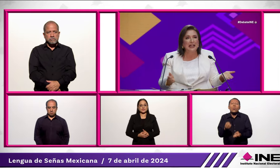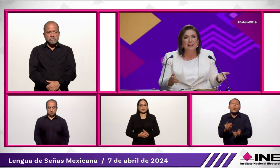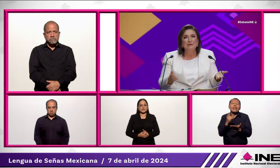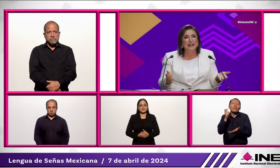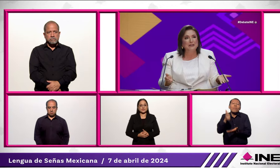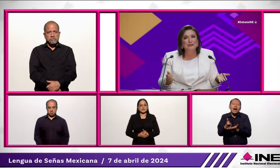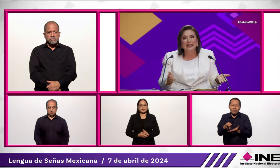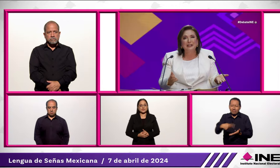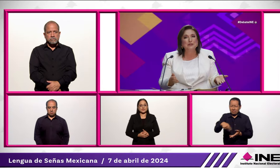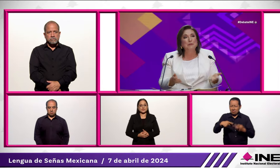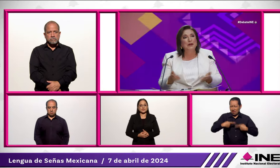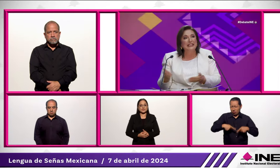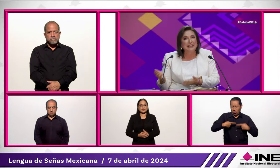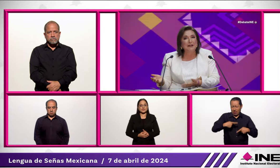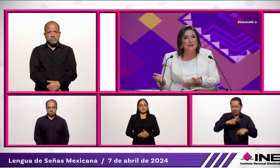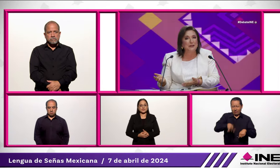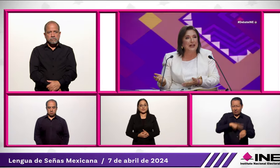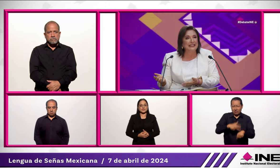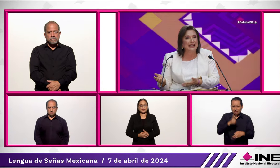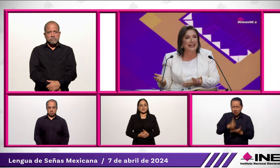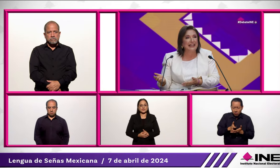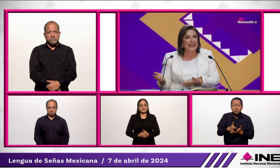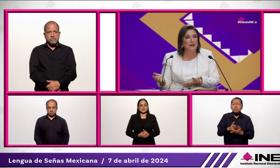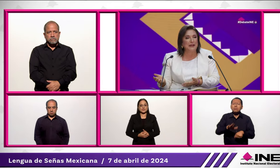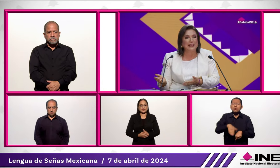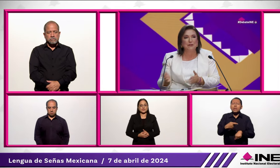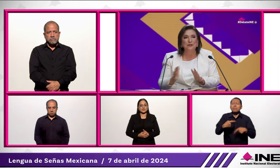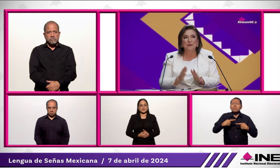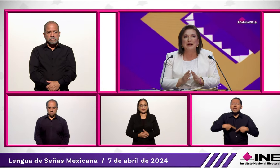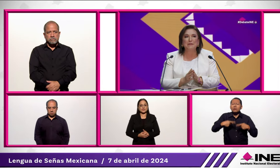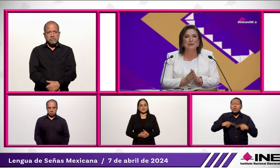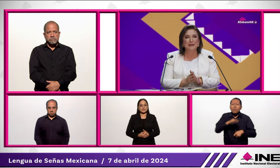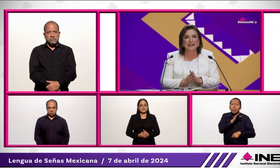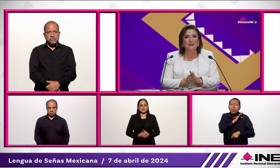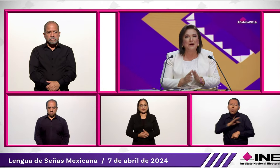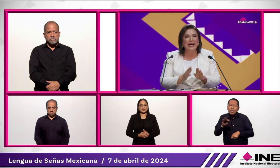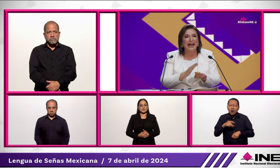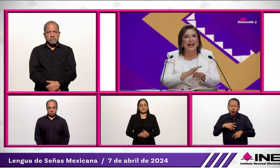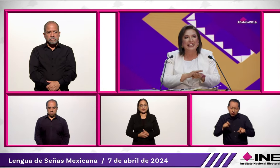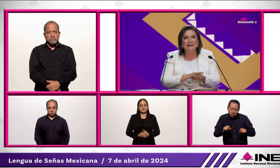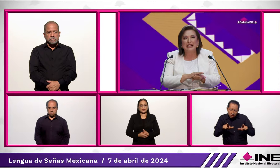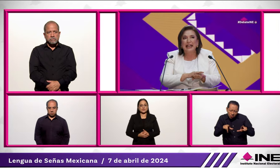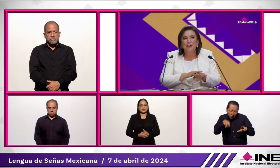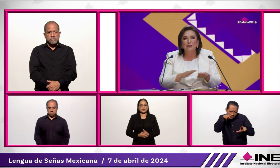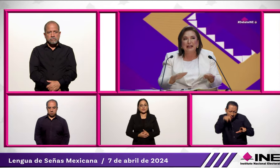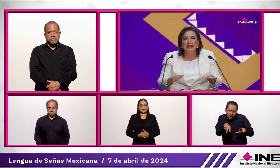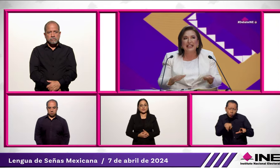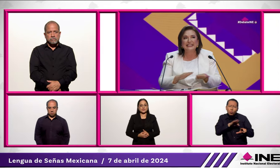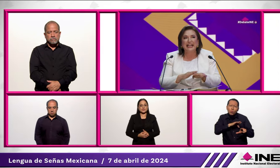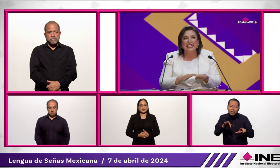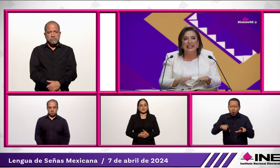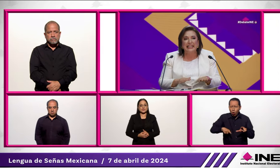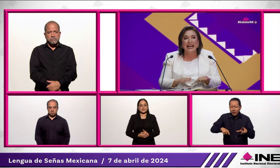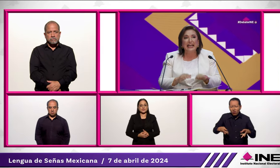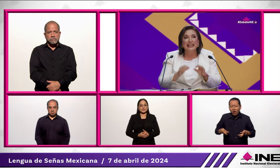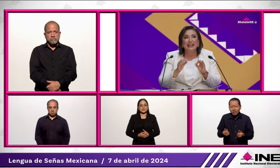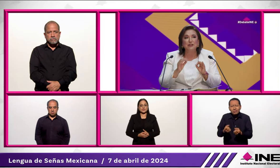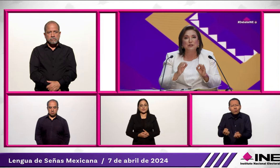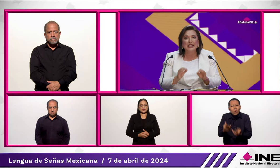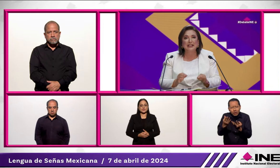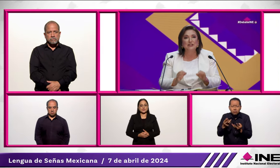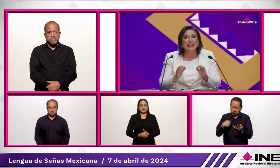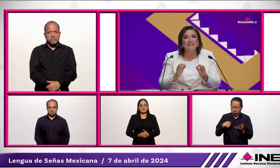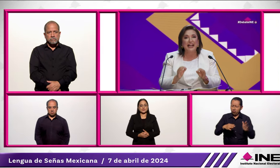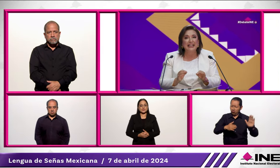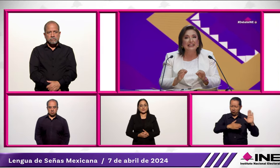y corriente. ¿Por qué los ciudadanos no pueden saber cuánto gasta el gobierno? Yo me comprometo a que la contabilidad está en línea, que